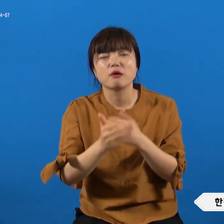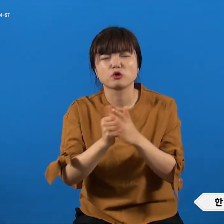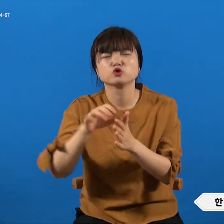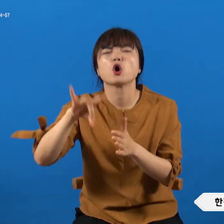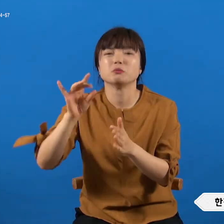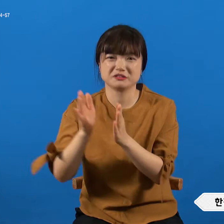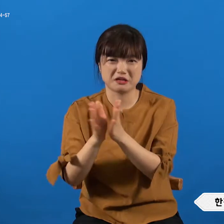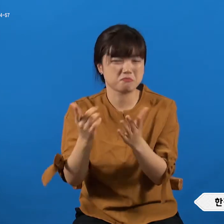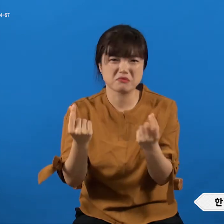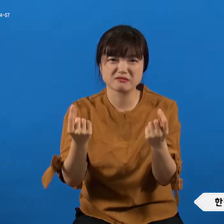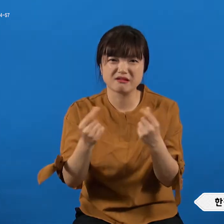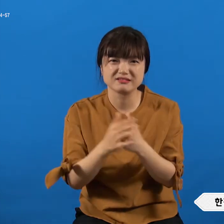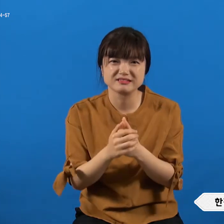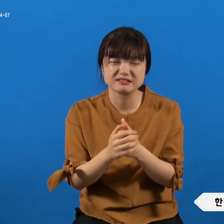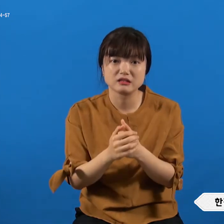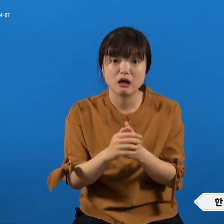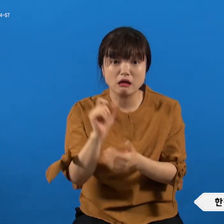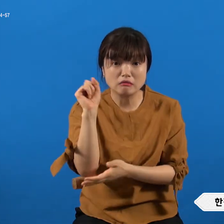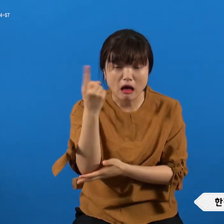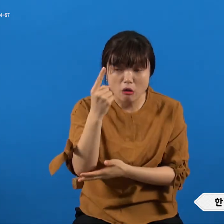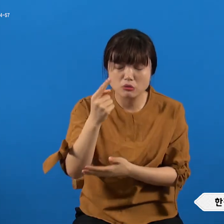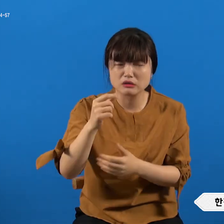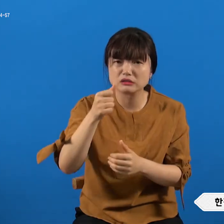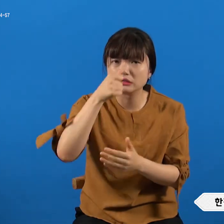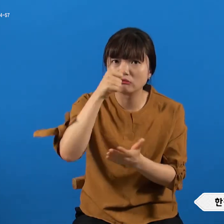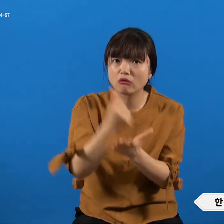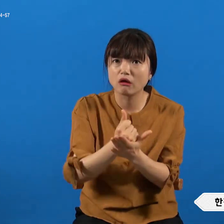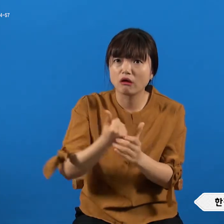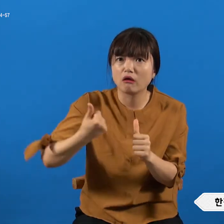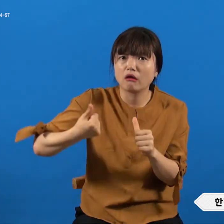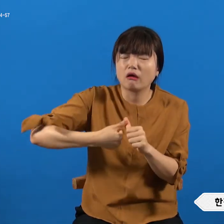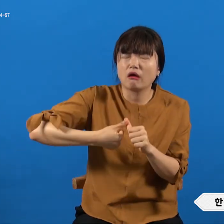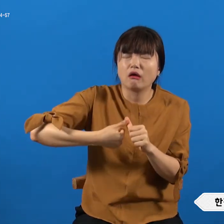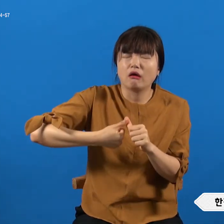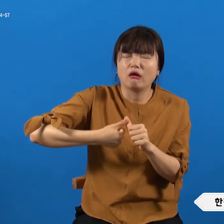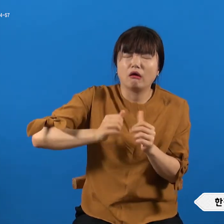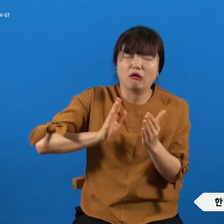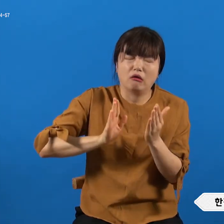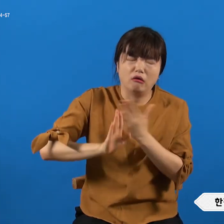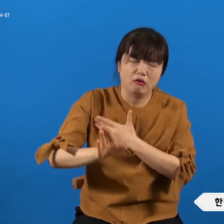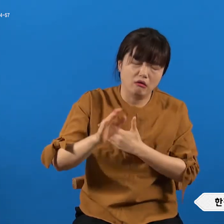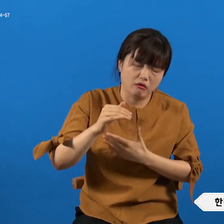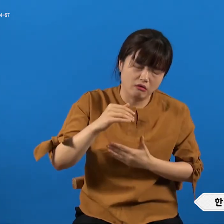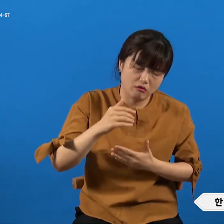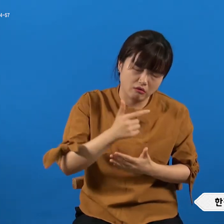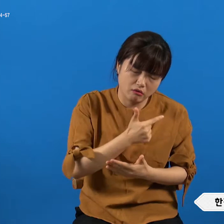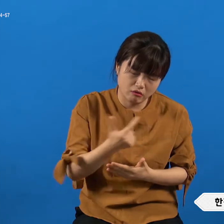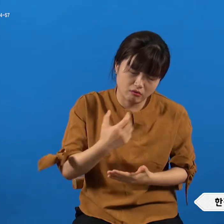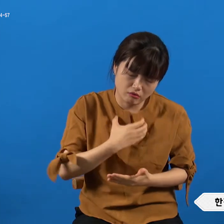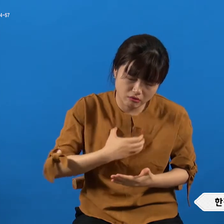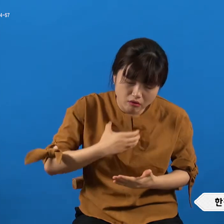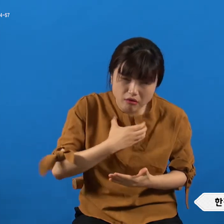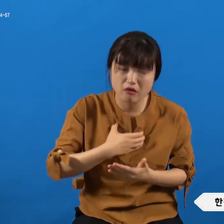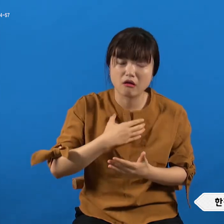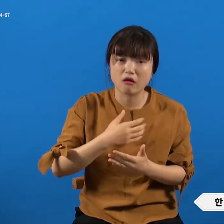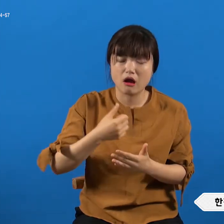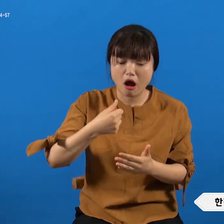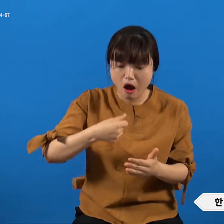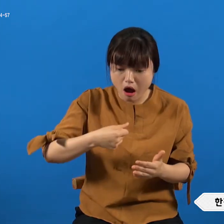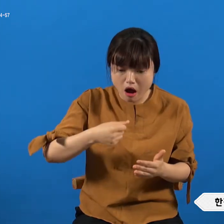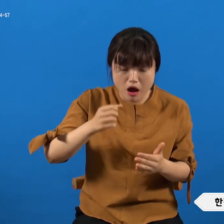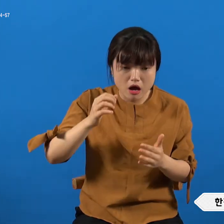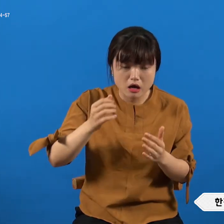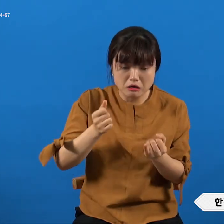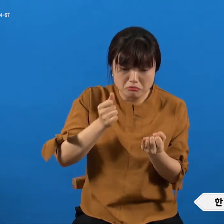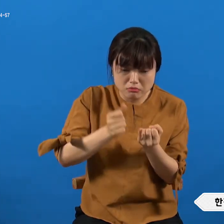그 죄 때문에 다윗이 얼마나 고통을 당합니까? 아이는 낳자마자 죽어버렸죠. 압살롬이라는 아들은